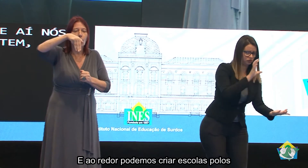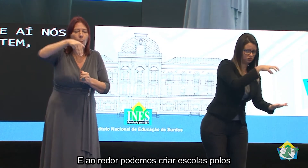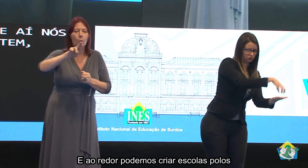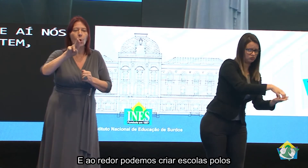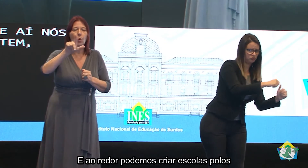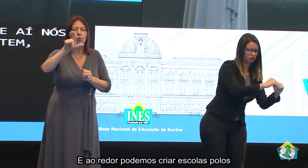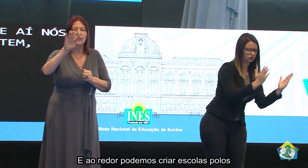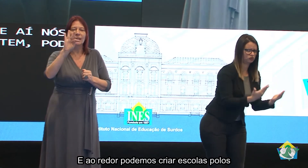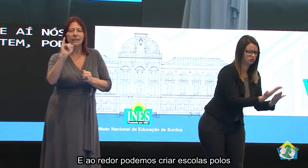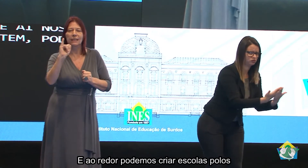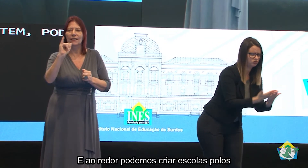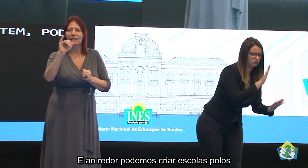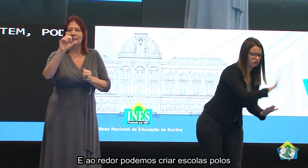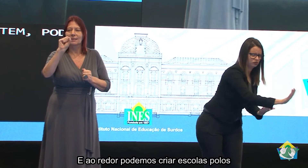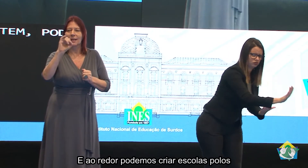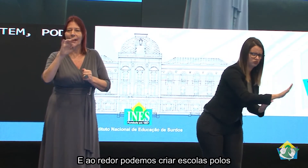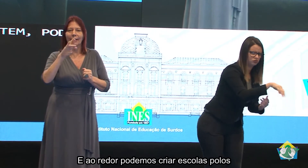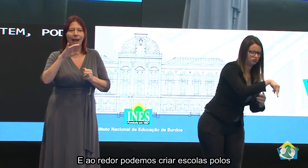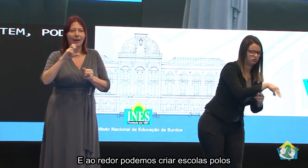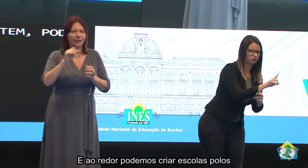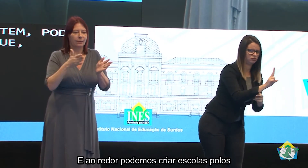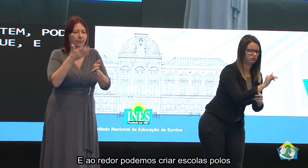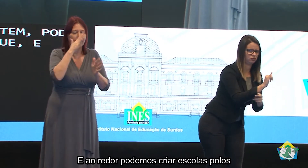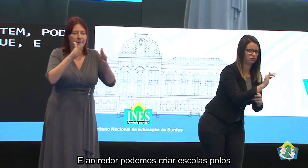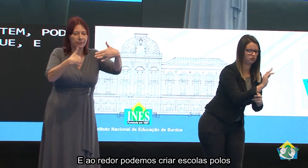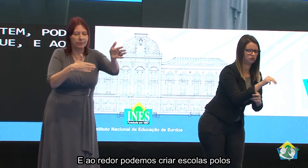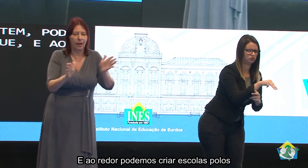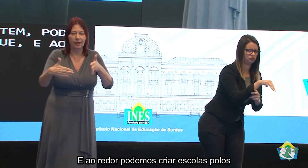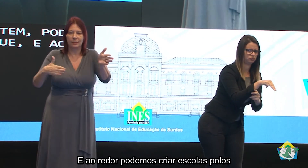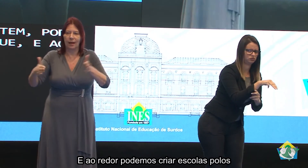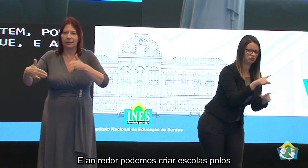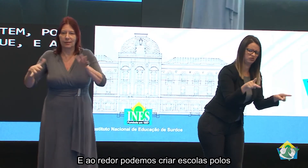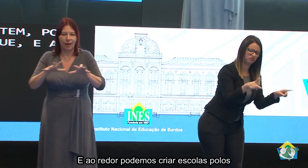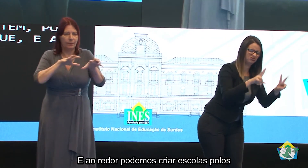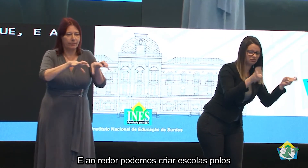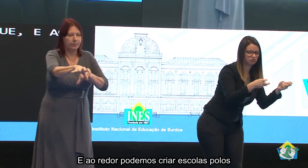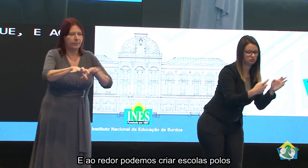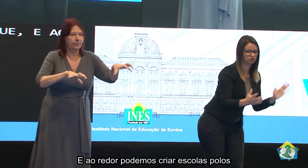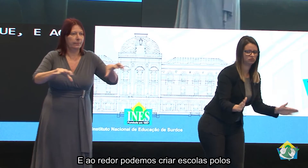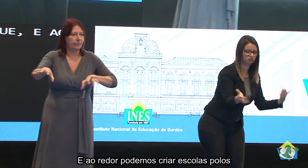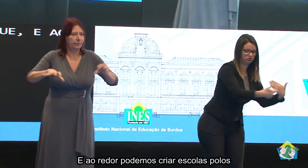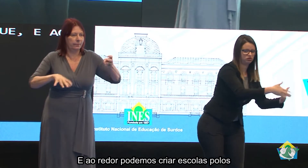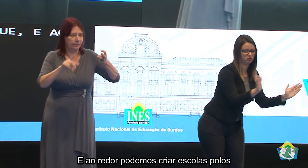E ao redor nós podemos criar escolas polos